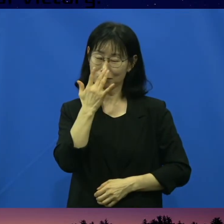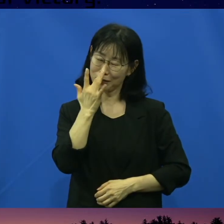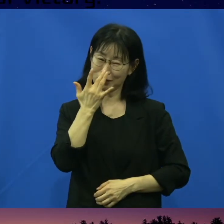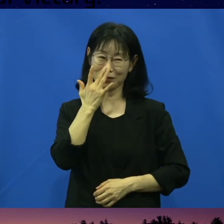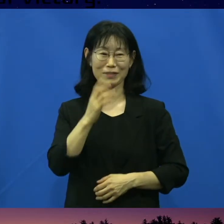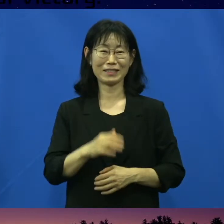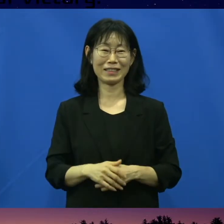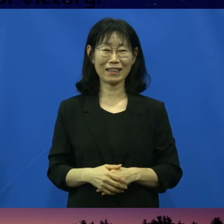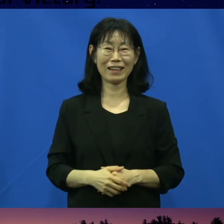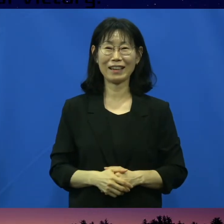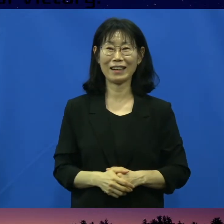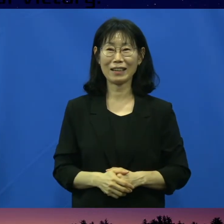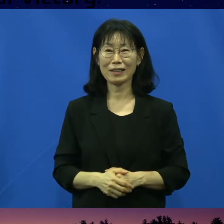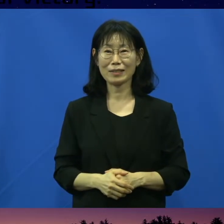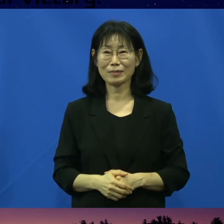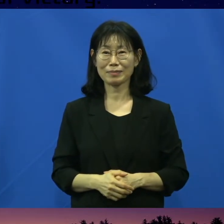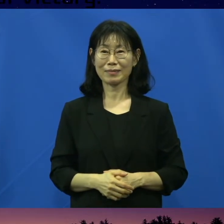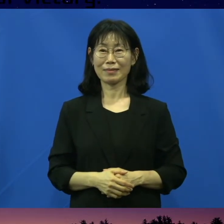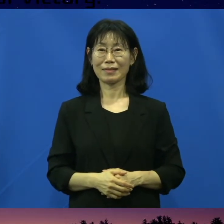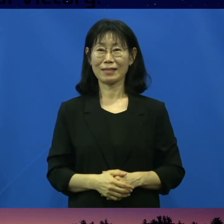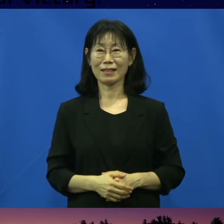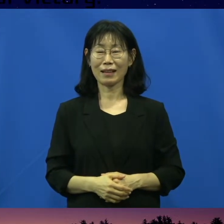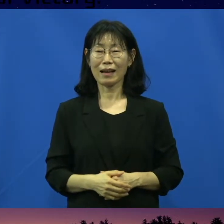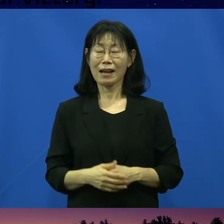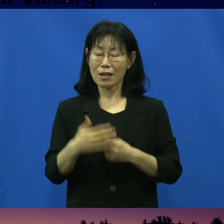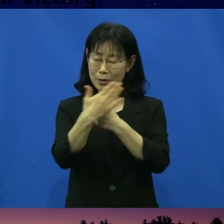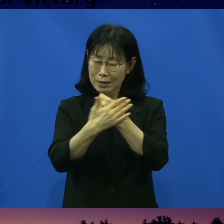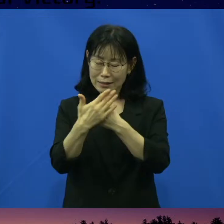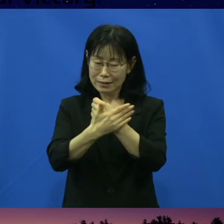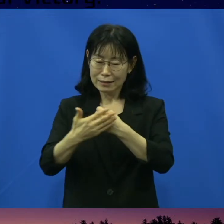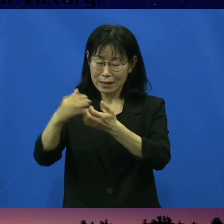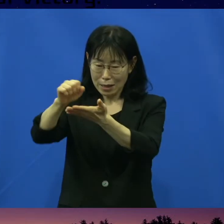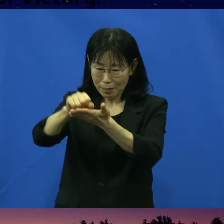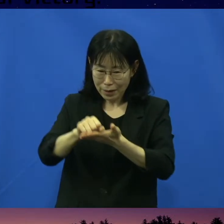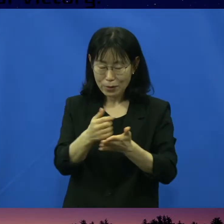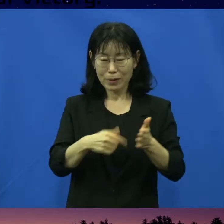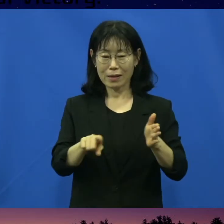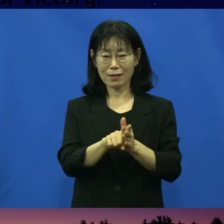여러분 은혜를 받으려고 하면 자존심이 죽는 과정이 필요해요.